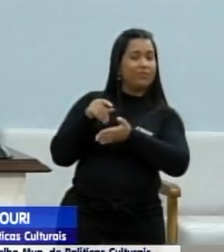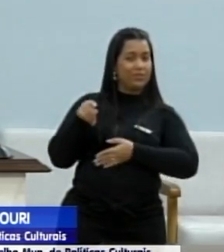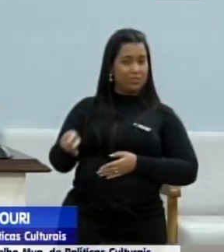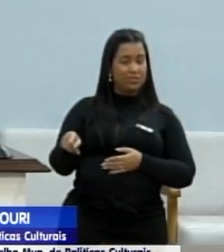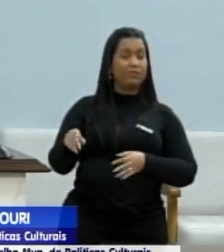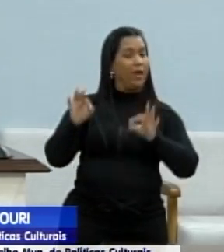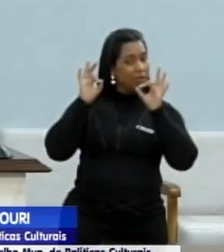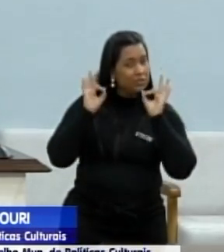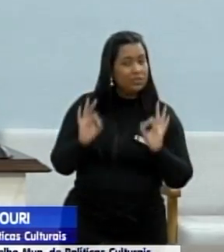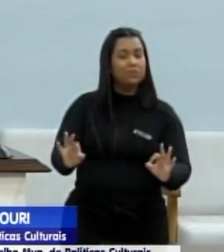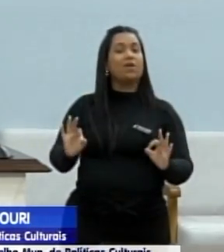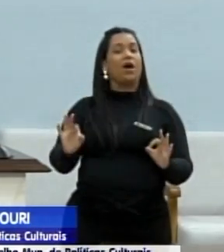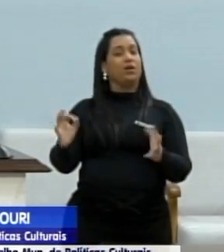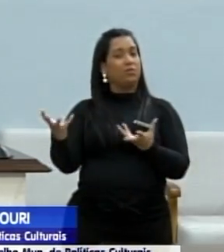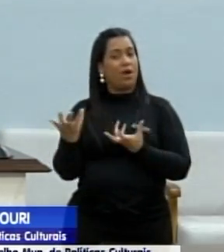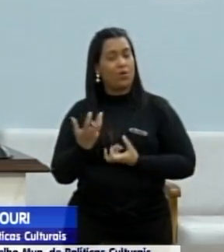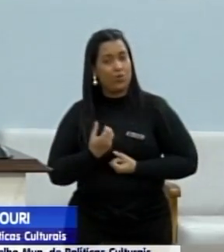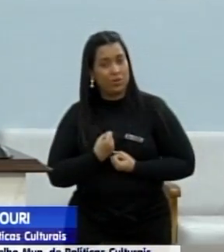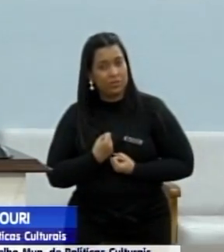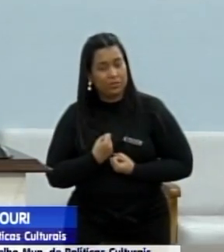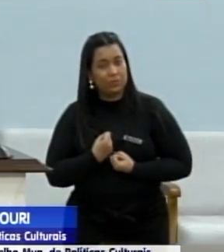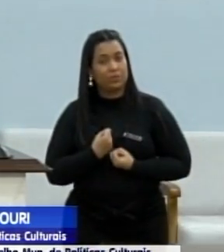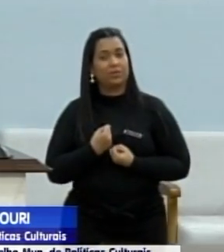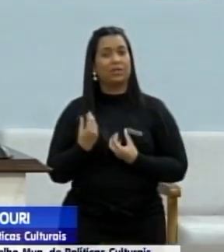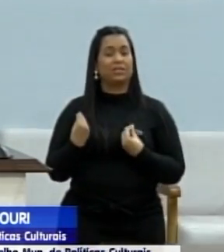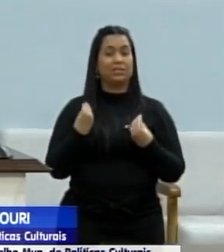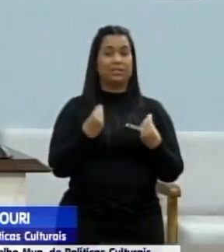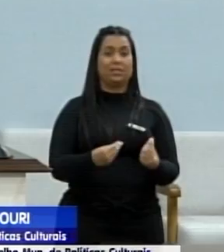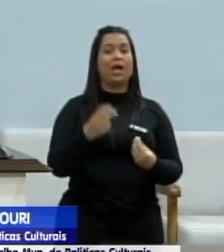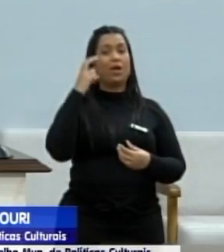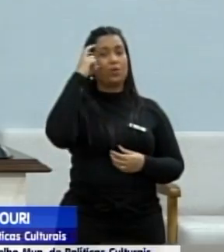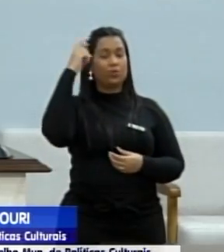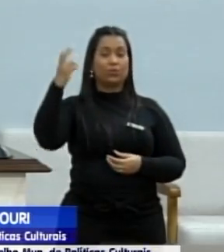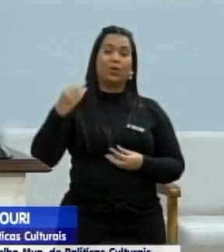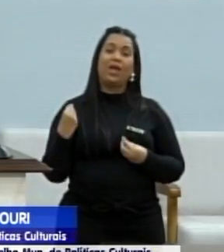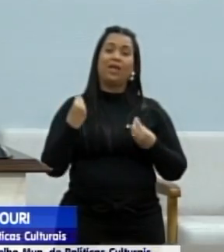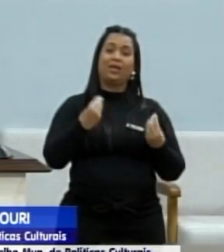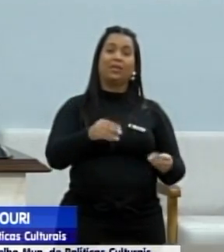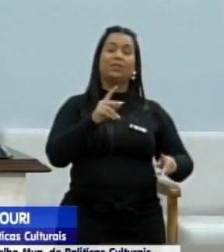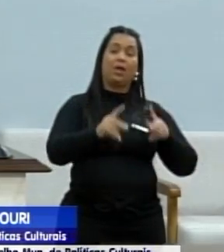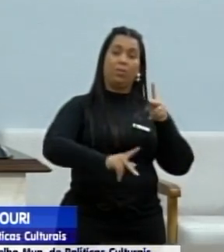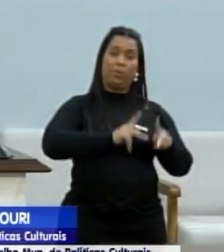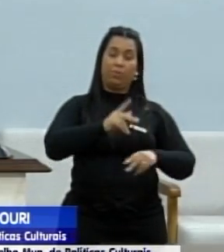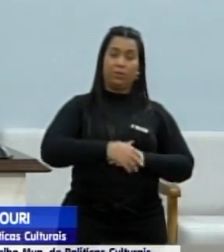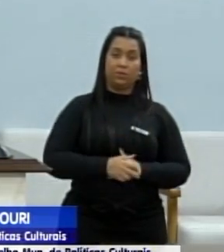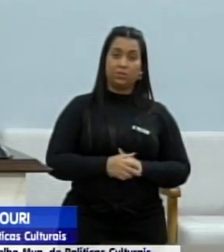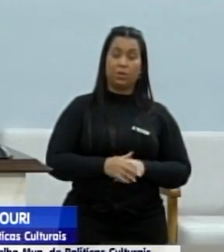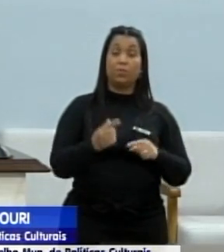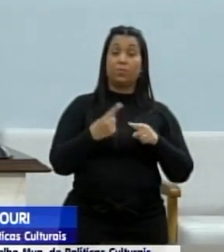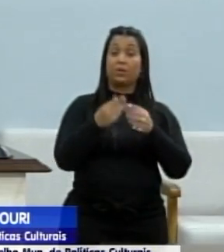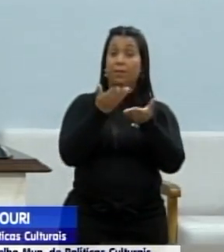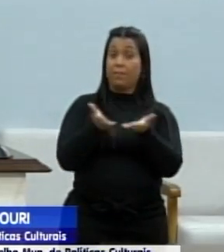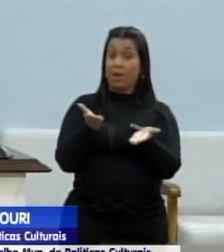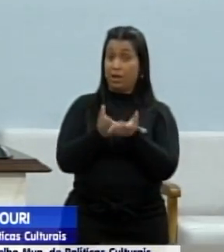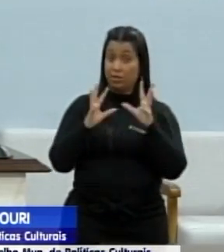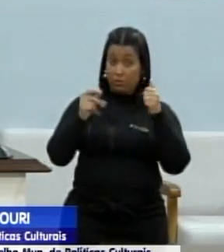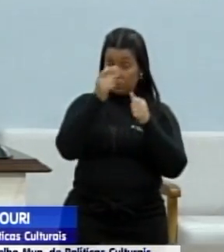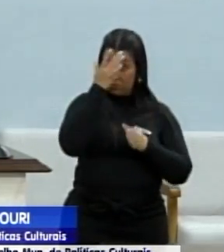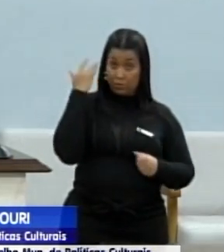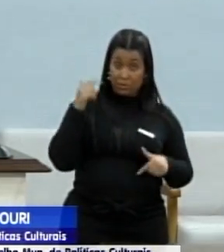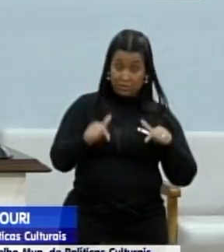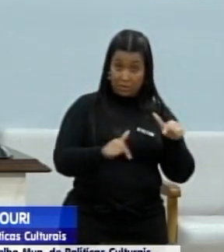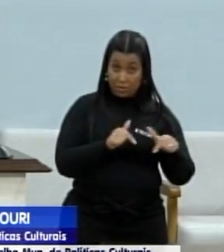de fato acolhedoras e que traga a cultura, que traga a população. Porque quem perde não é só as